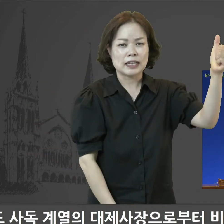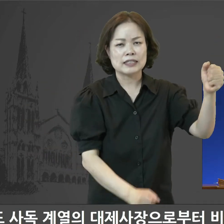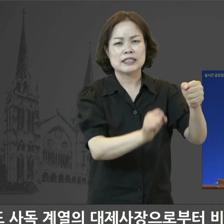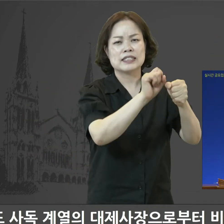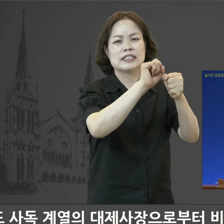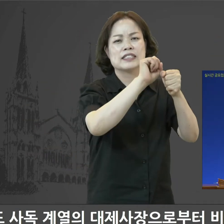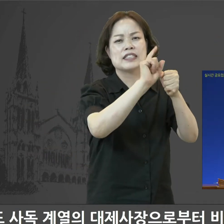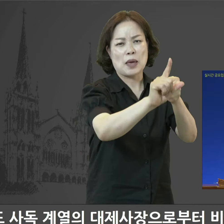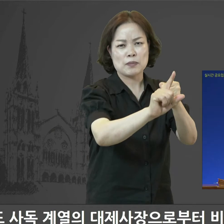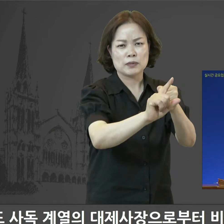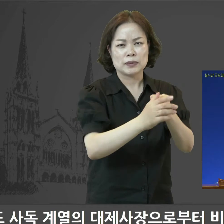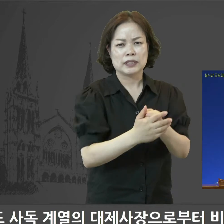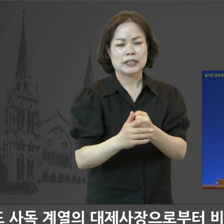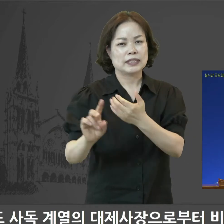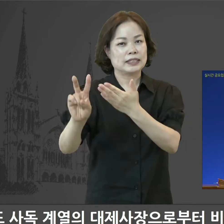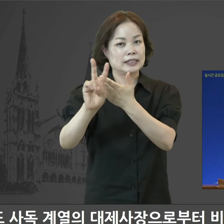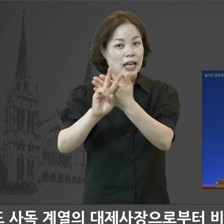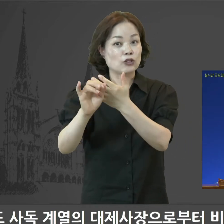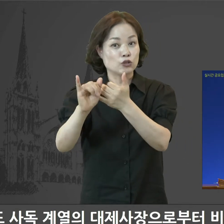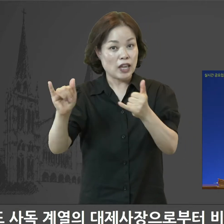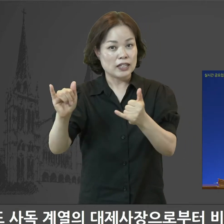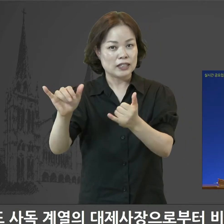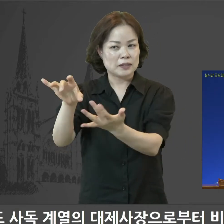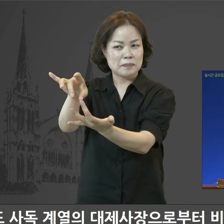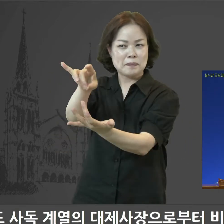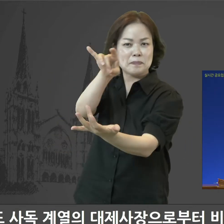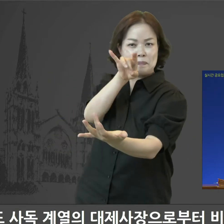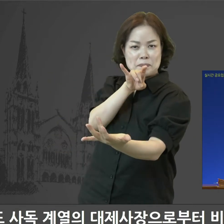다 사두개인에서 나오게 되는 겁니다.